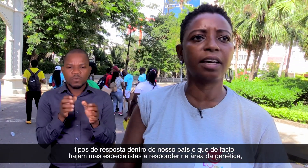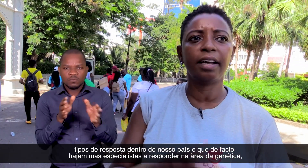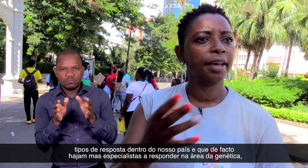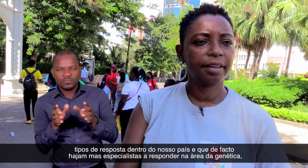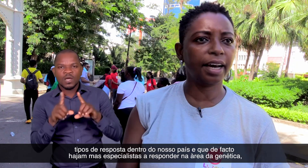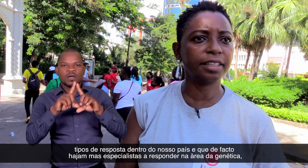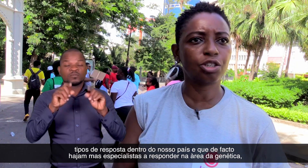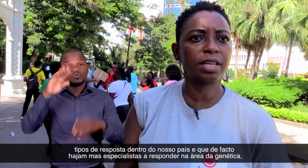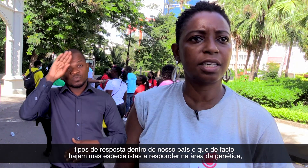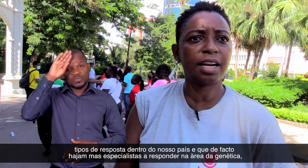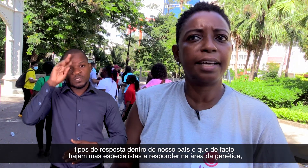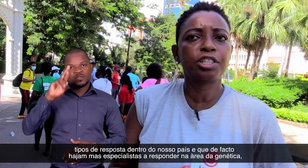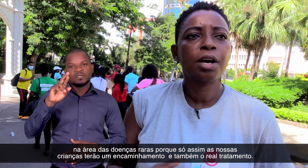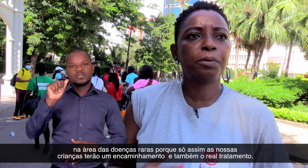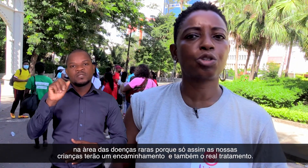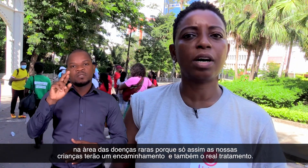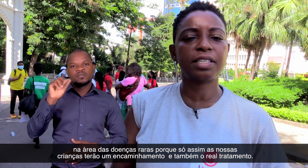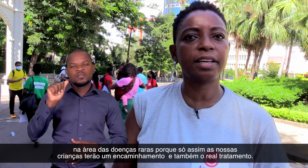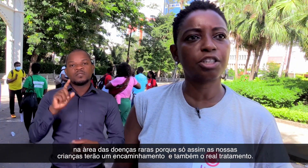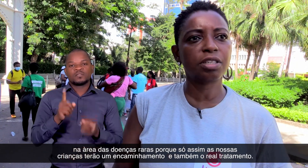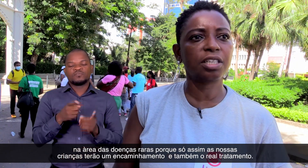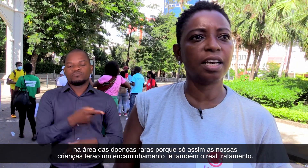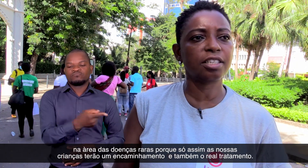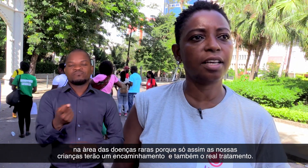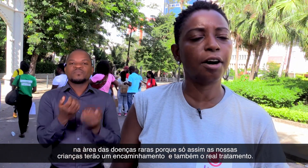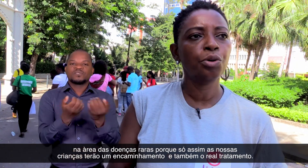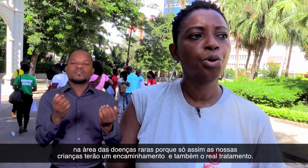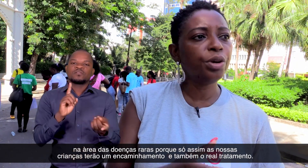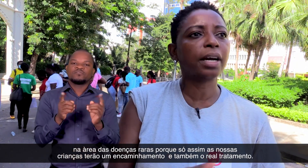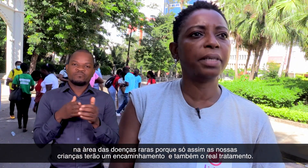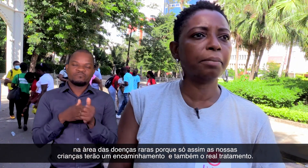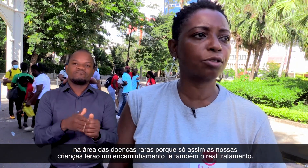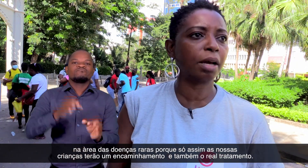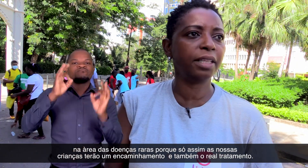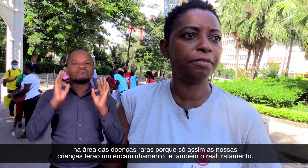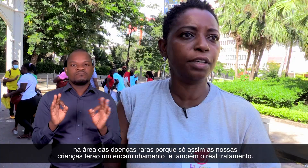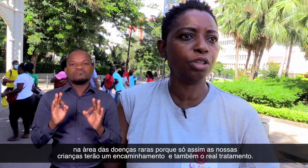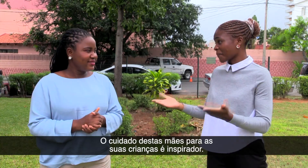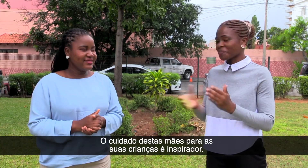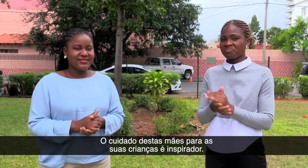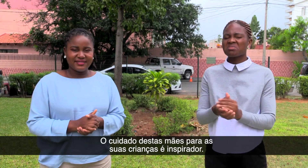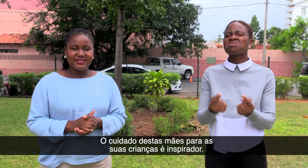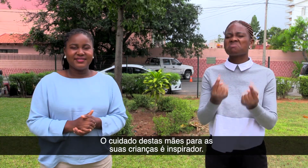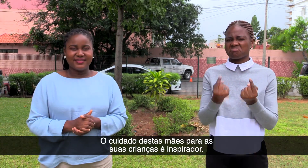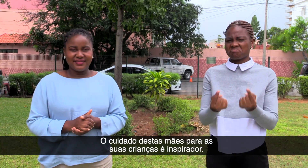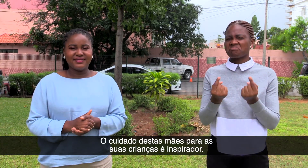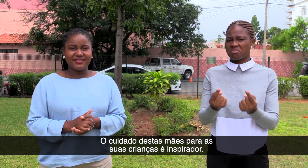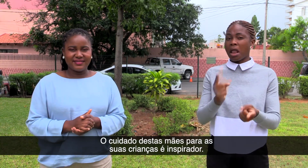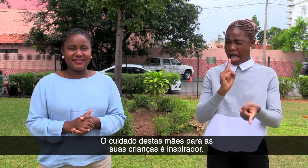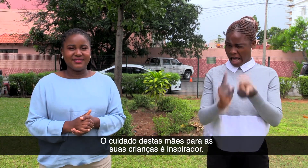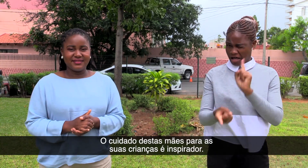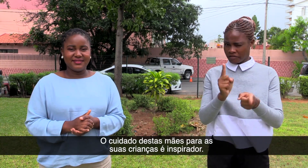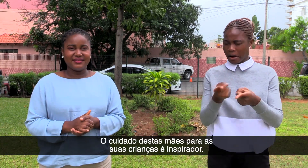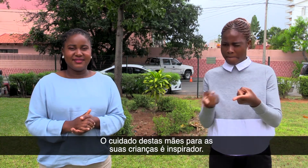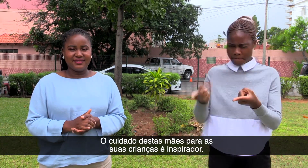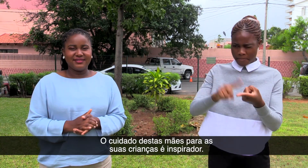genética, na área das doenças raras, porque só assim é que as nossas crianças terão um encaminhamento também de vida. O cuidado destas mães